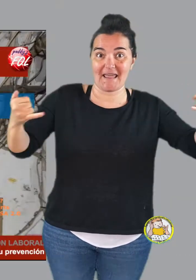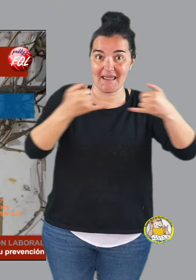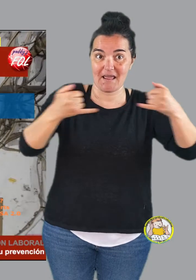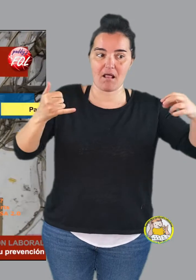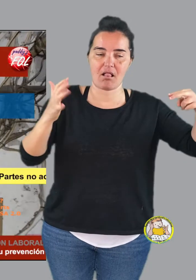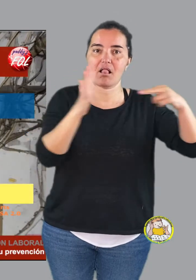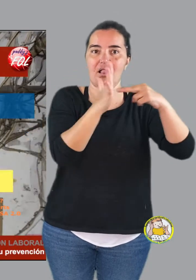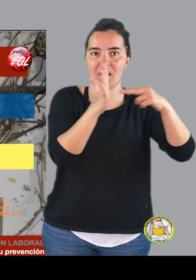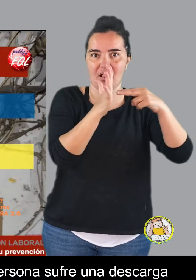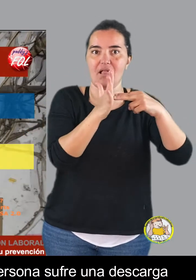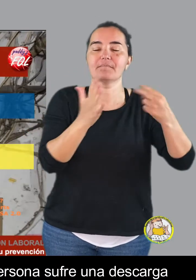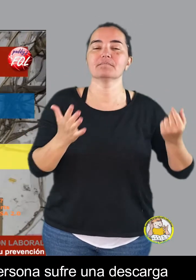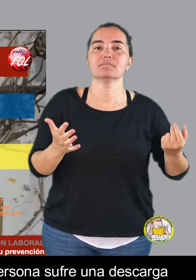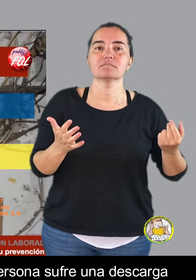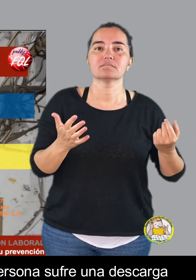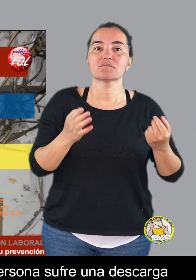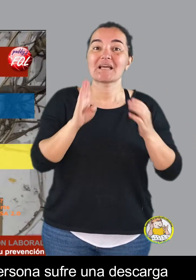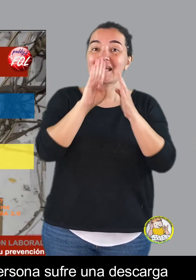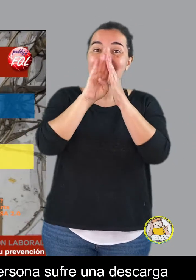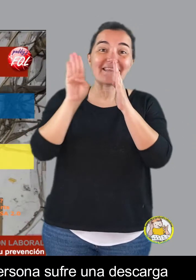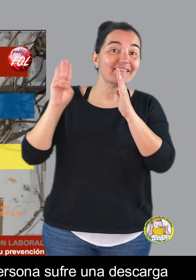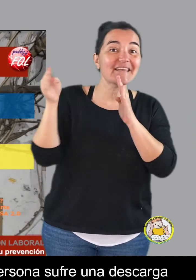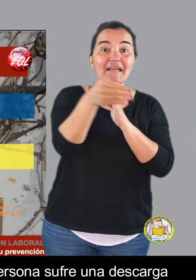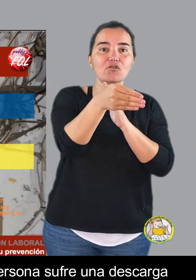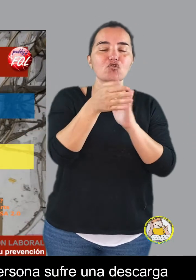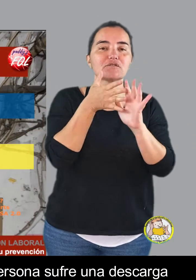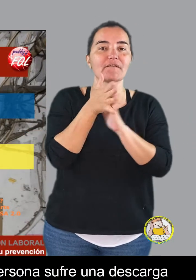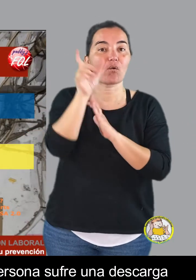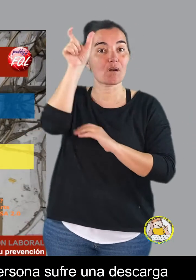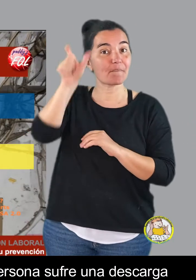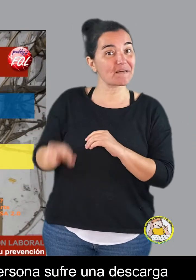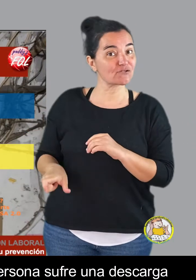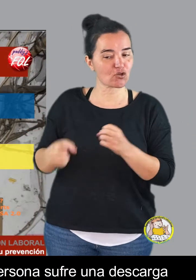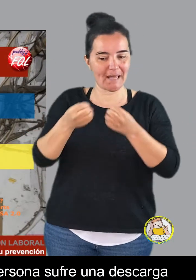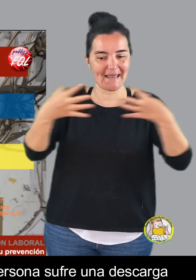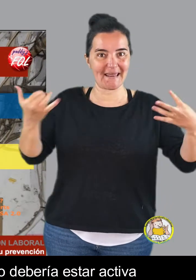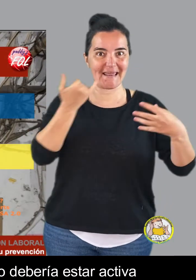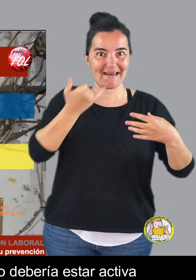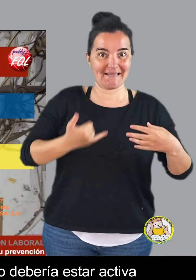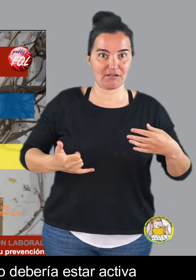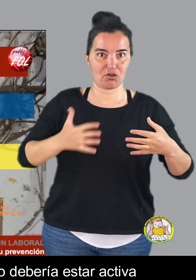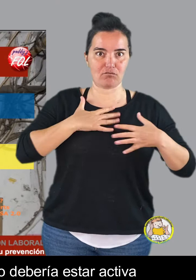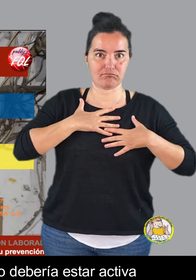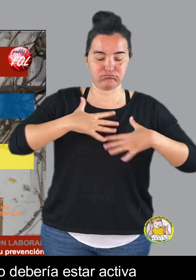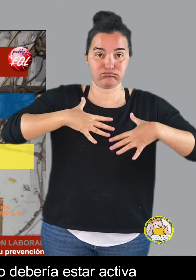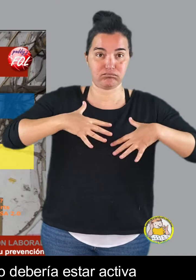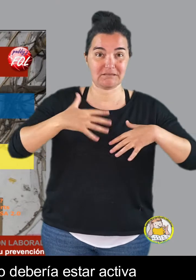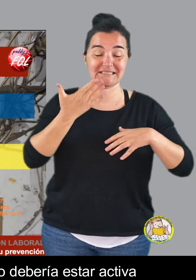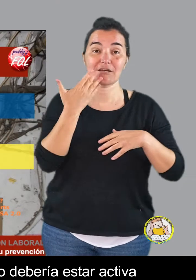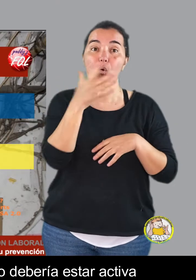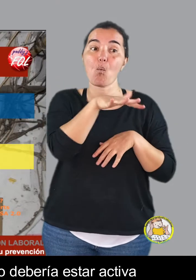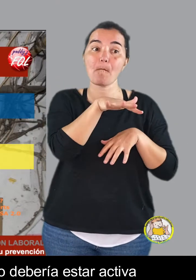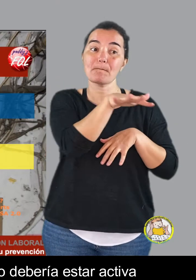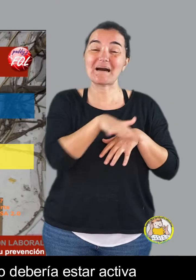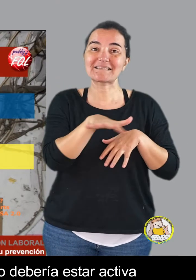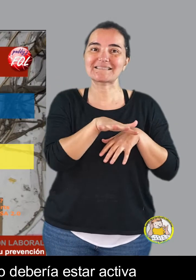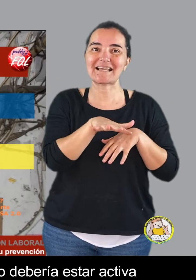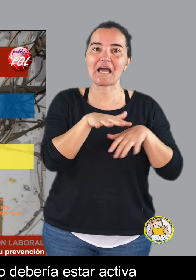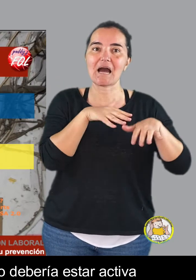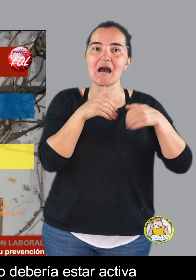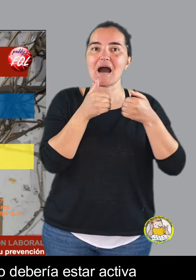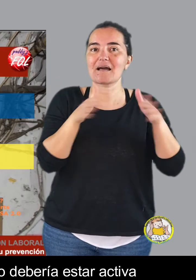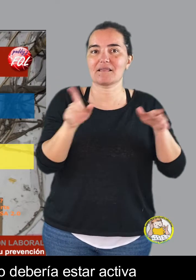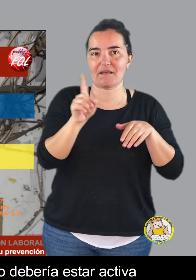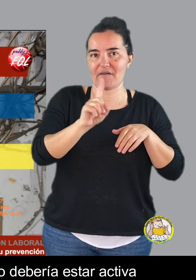enchufe. Hablamos de contacto indirecto cuando una persona sufre una descarga al entrar en contacto con una parte